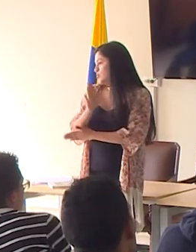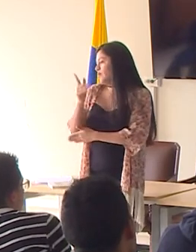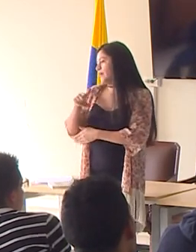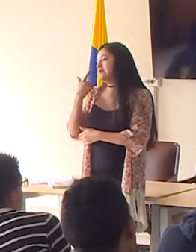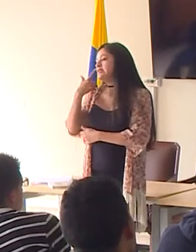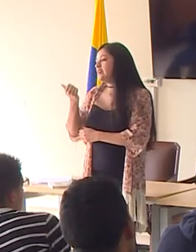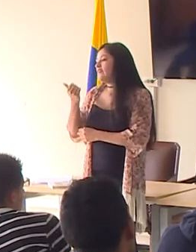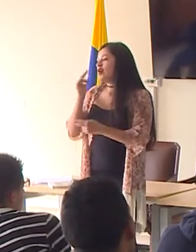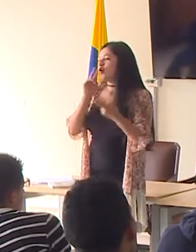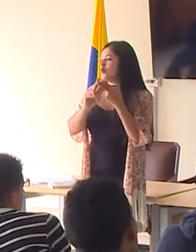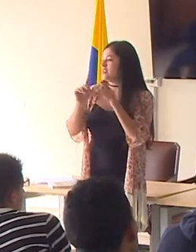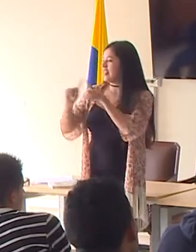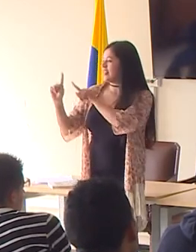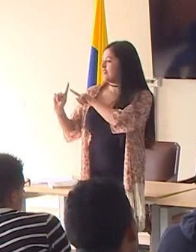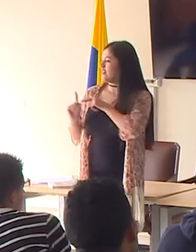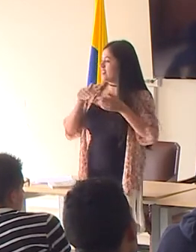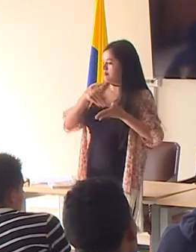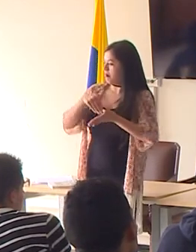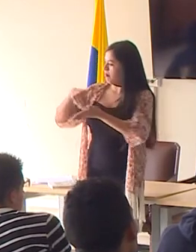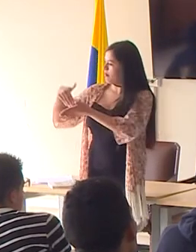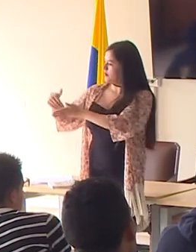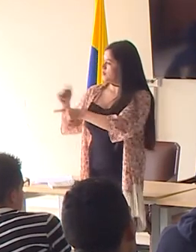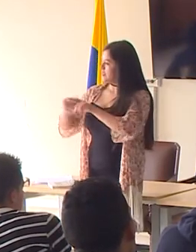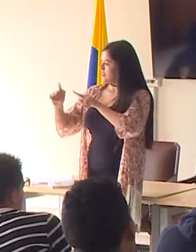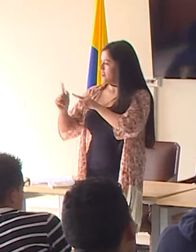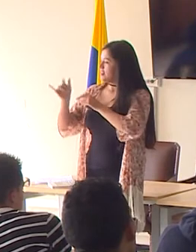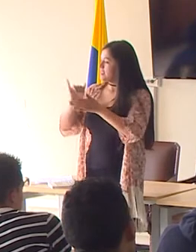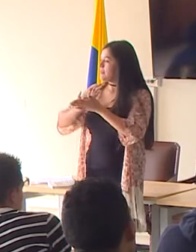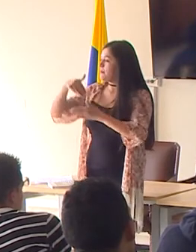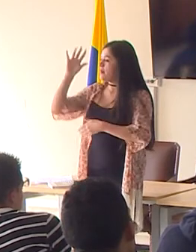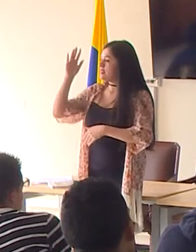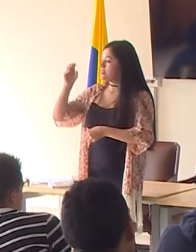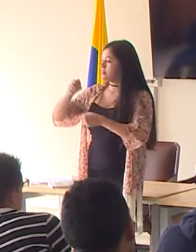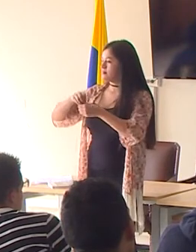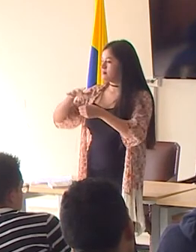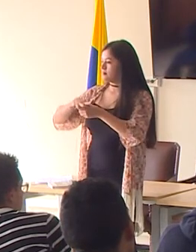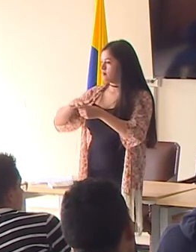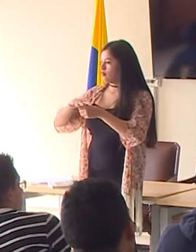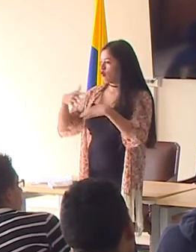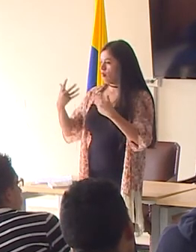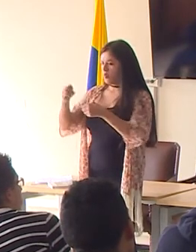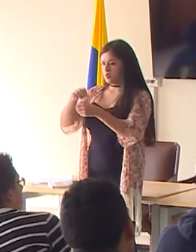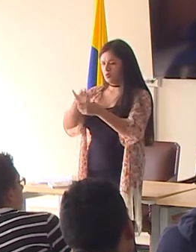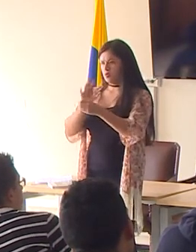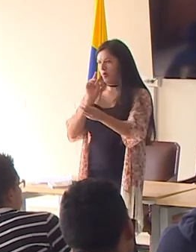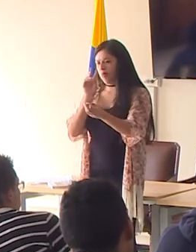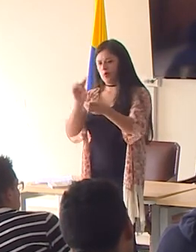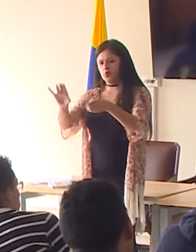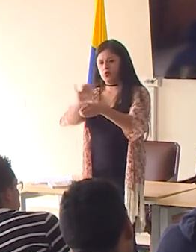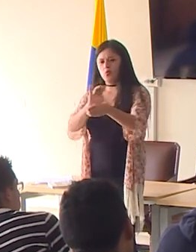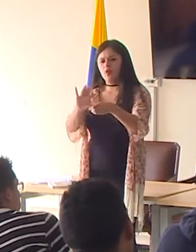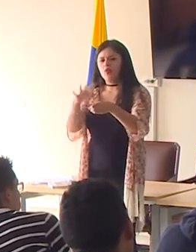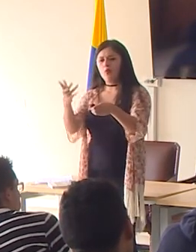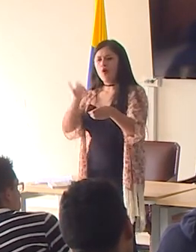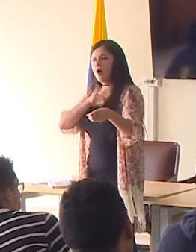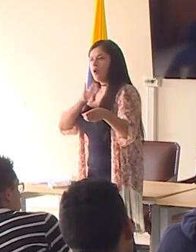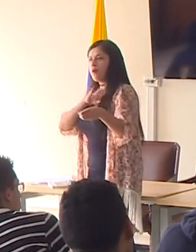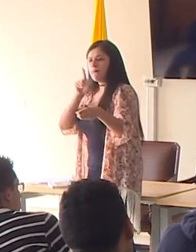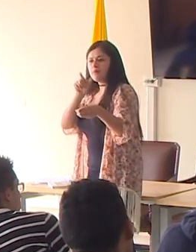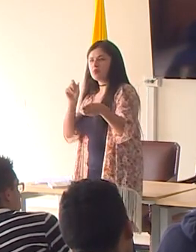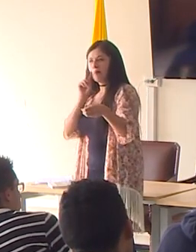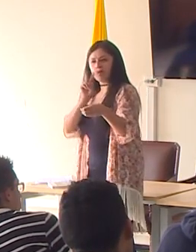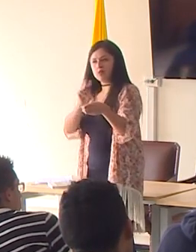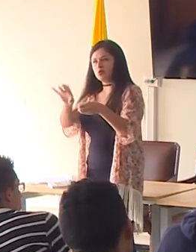diferentes miradas también las apuestas que a nivel distrital como se concibe la ciudad desde el distrito a